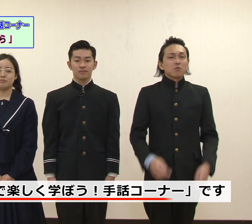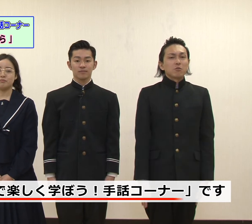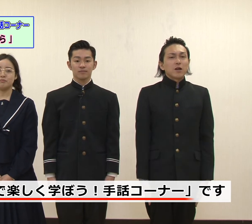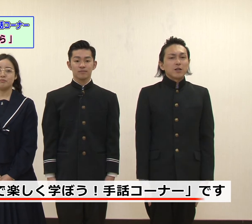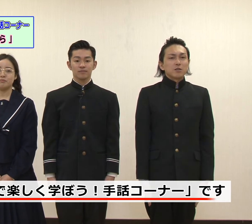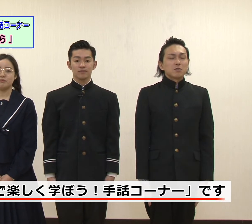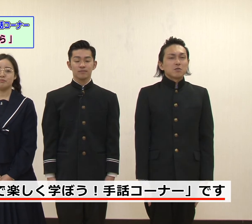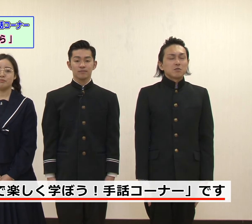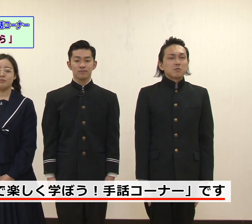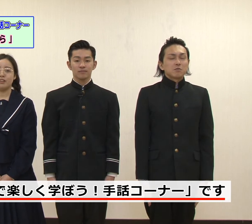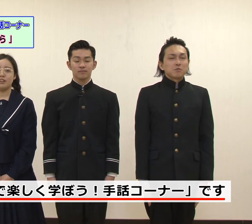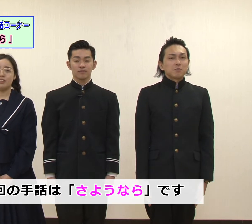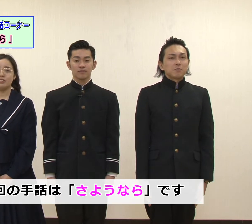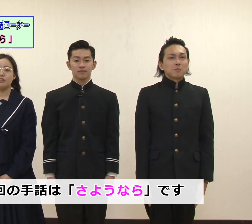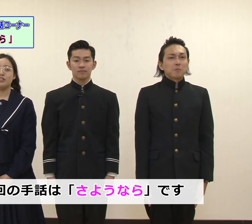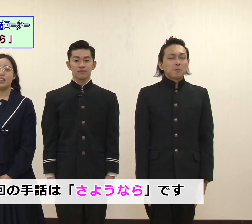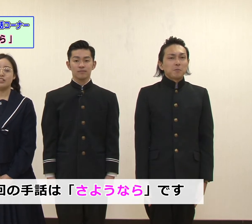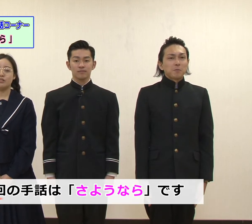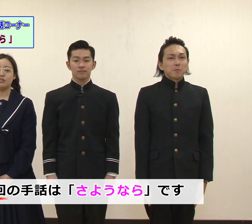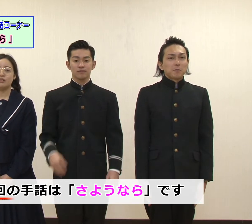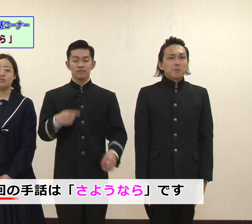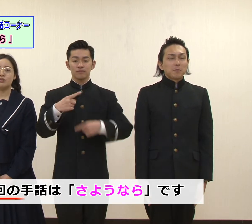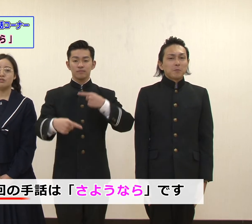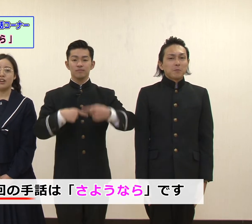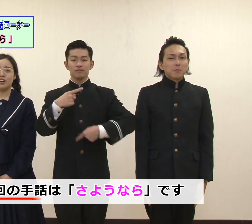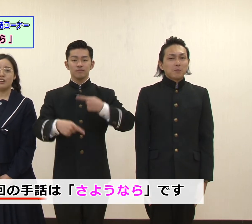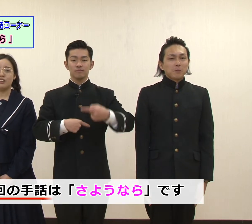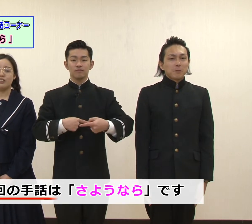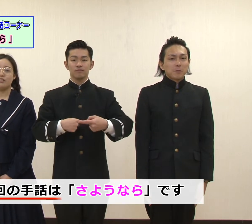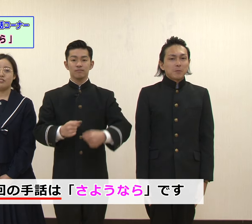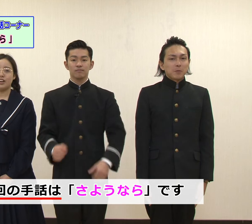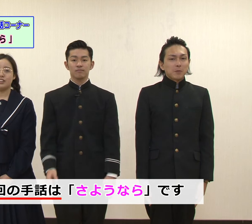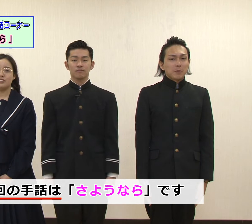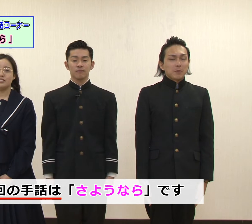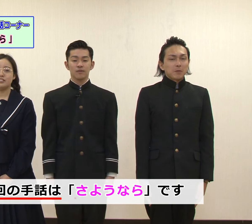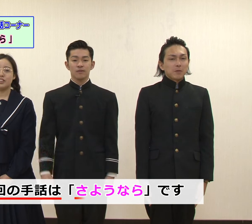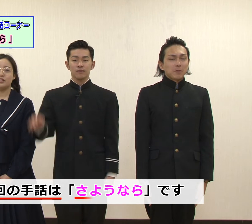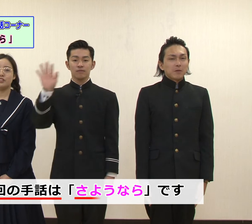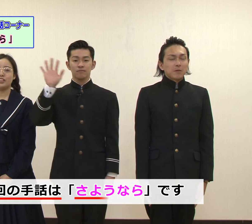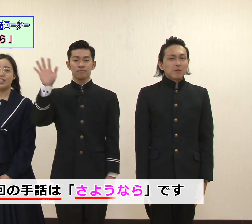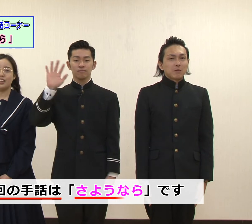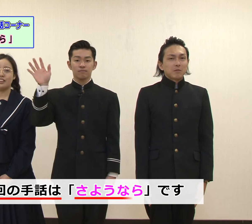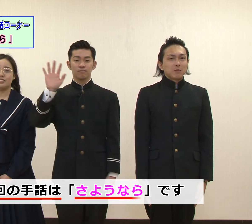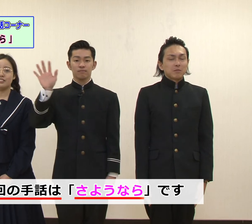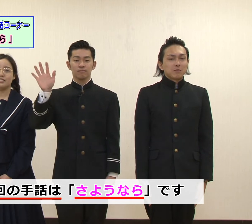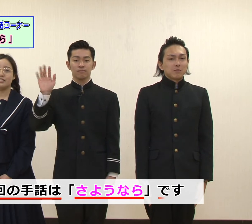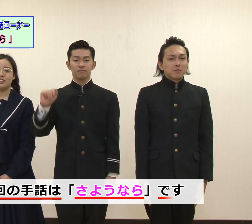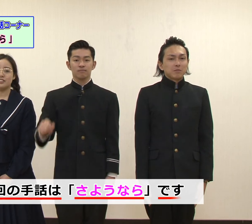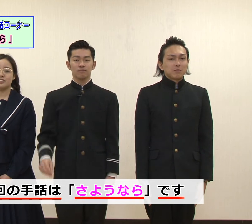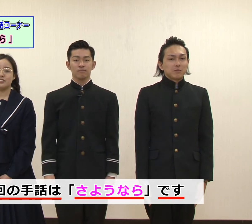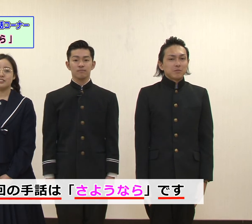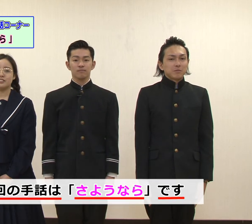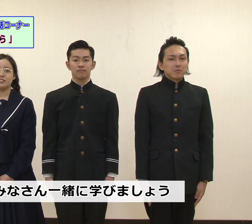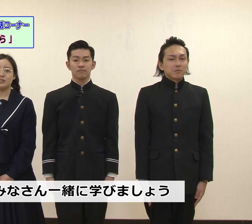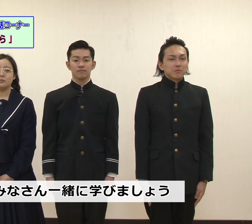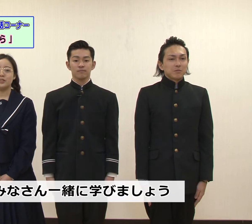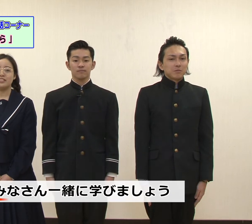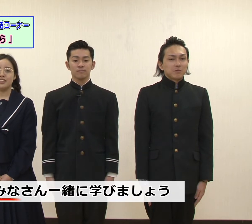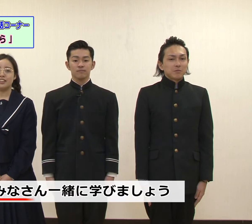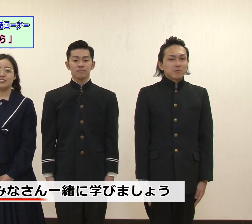ーナーです。 今回の手話はさようならです。皆さん一